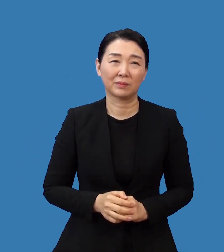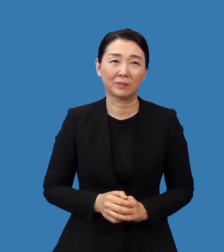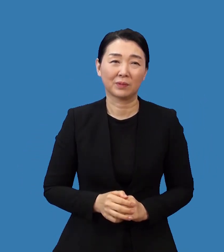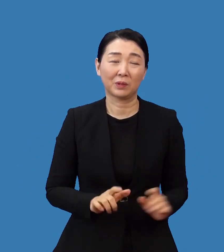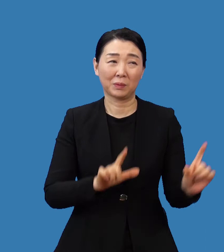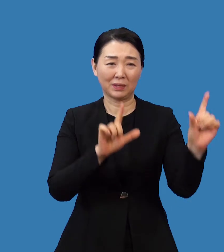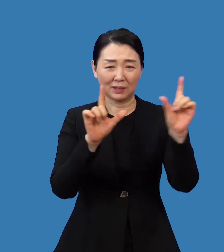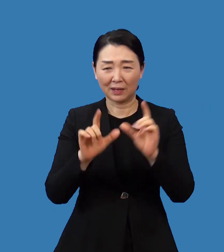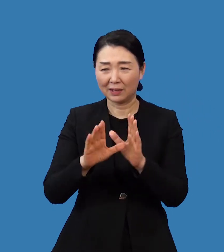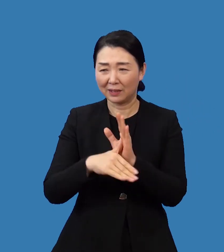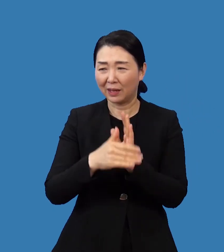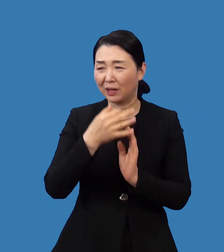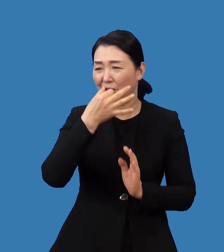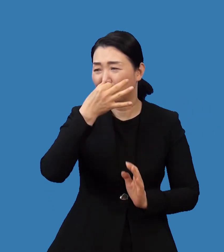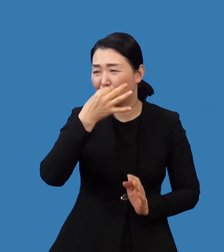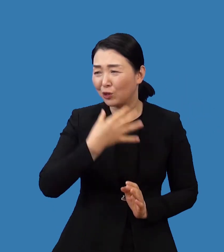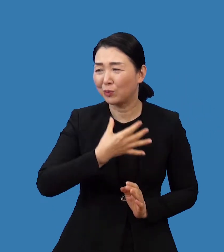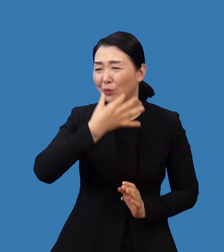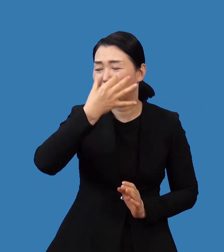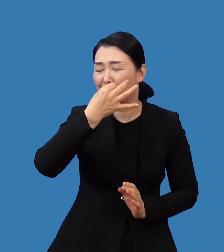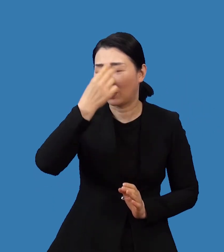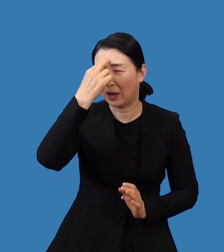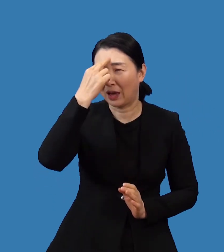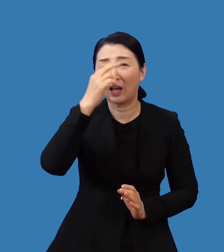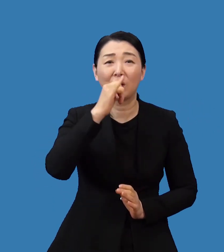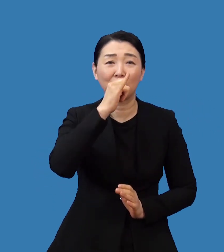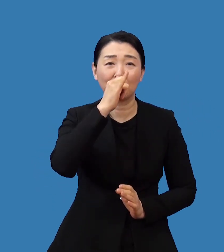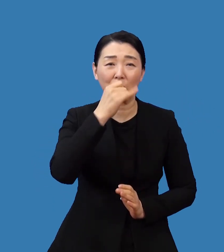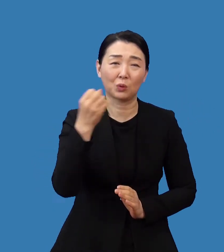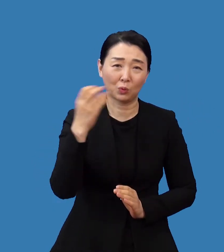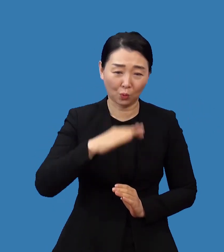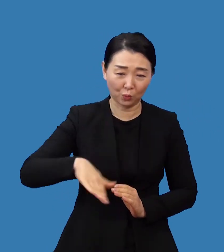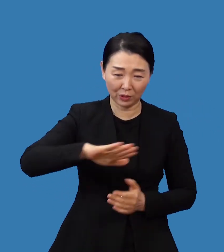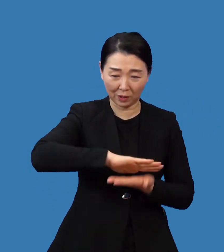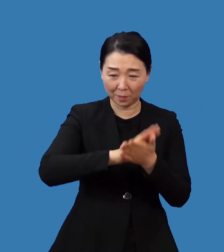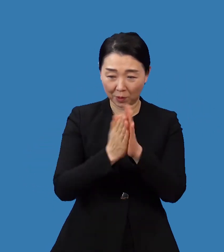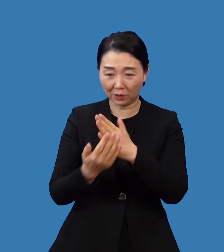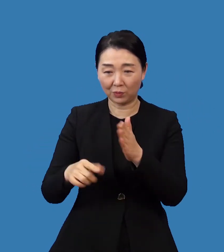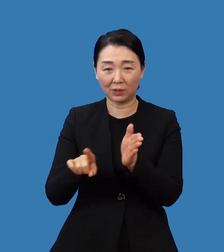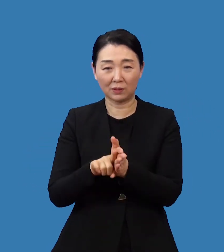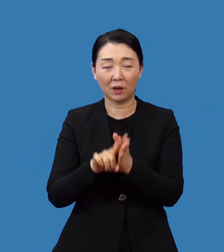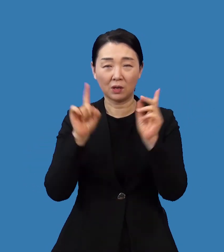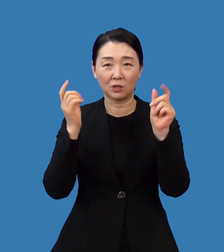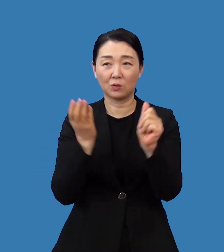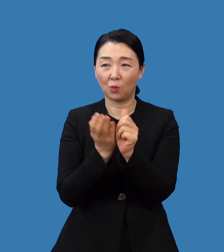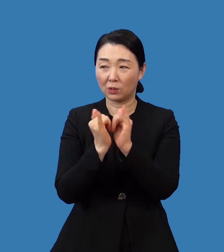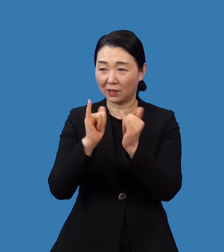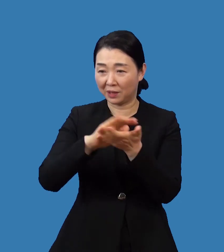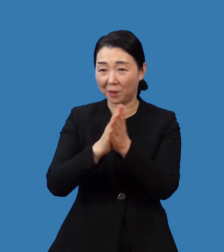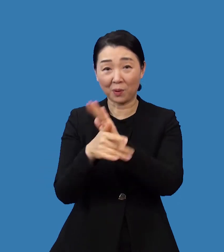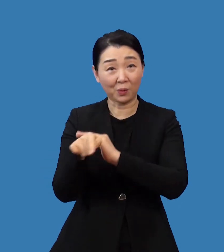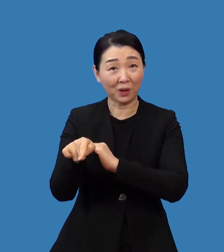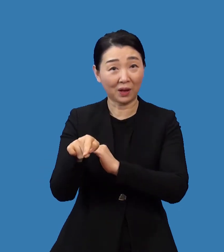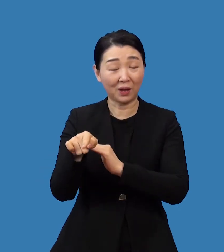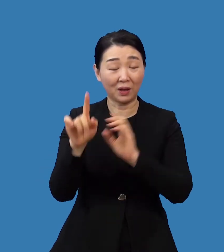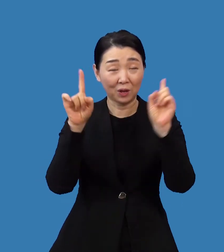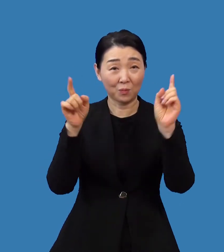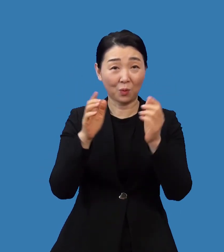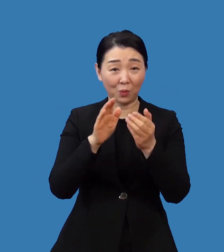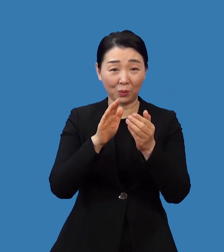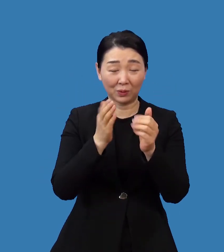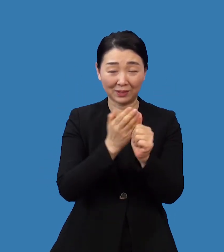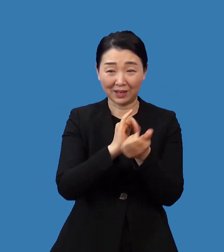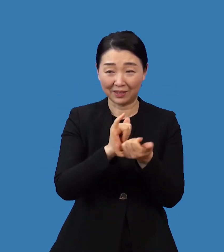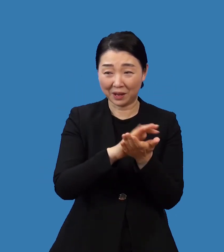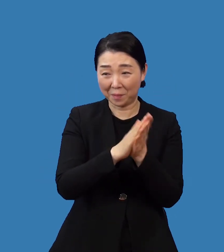사람들이라면 우리에게도 마땅히 있어야 할 변화를 위해 이 목자들의 변신 혹은 목자들의 변화를